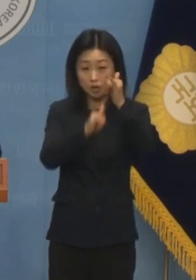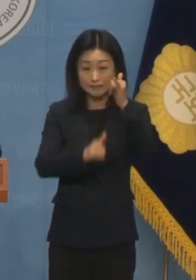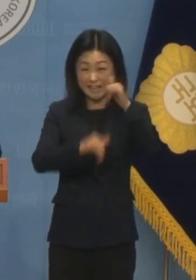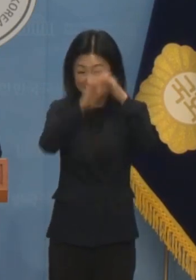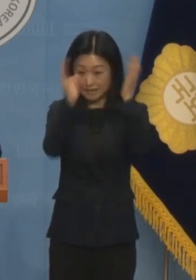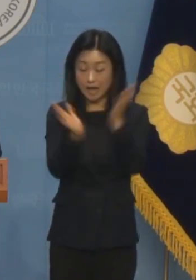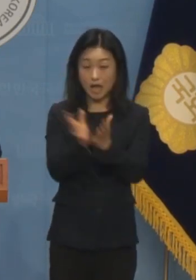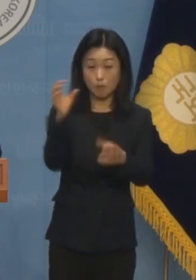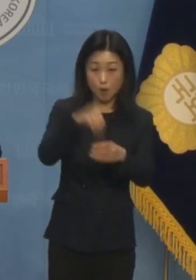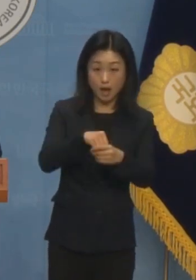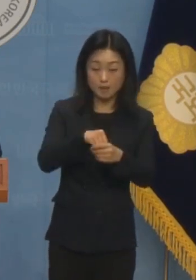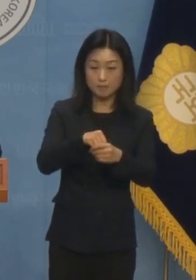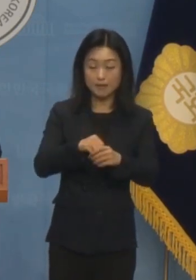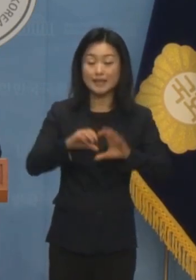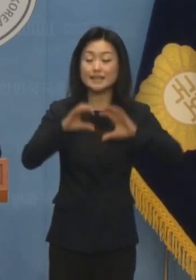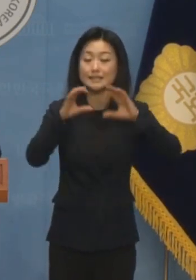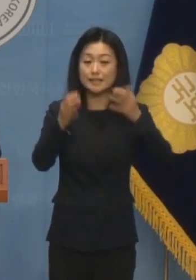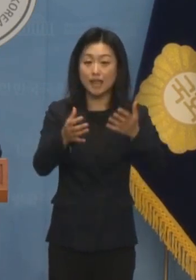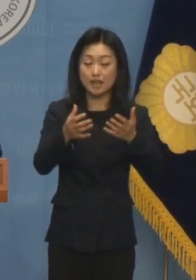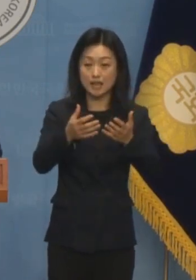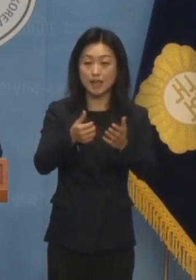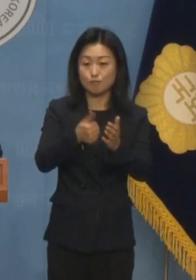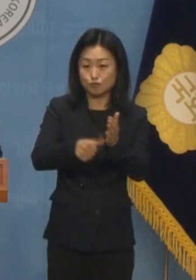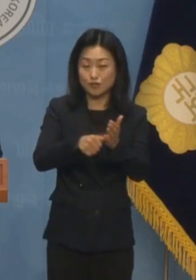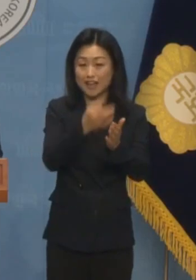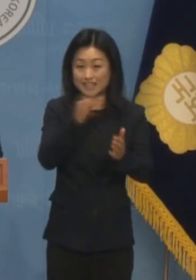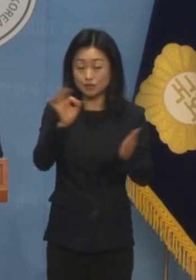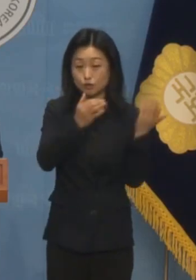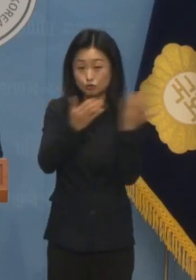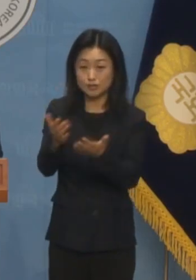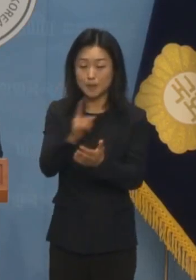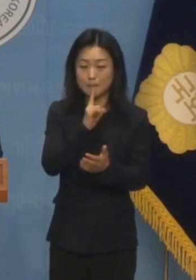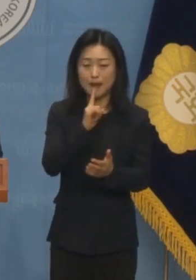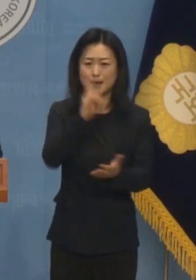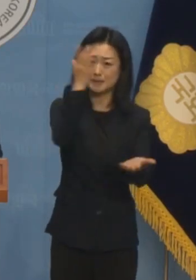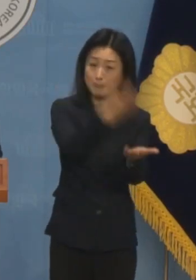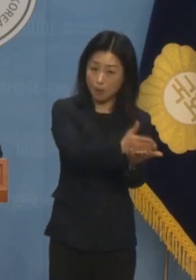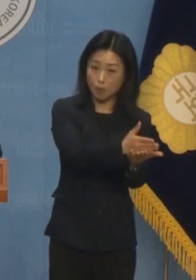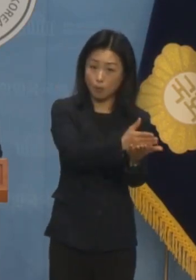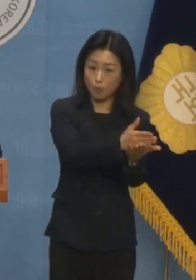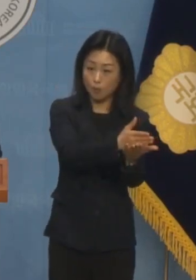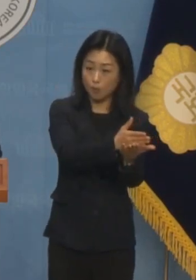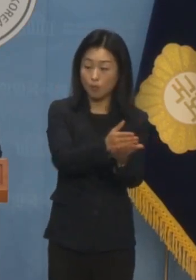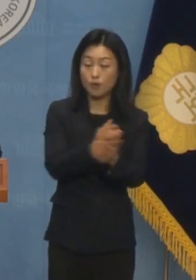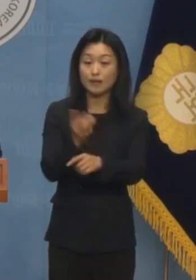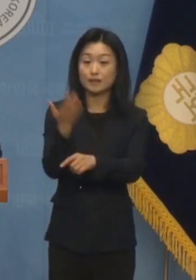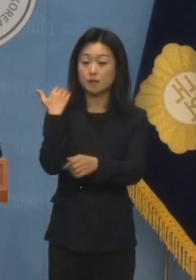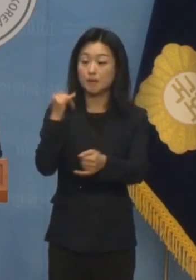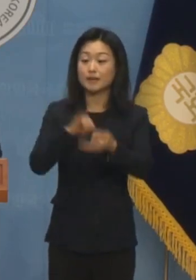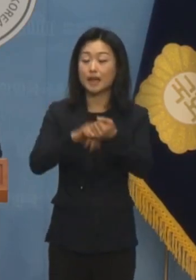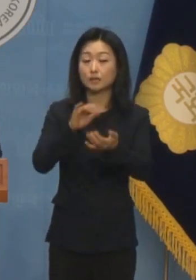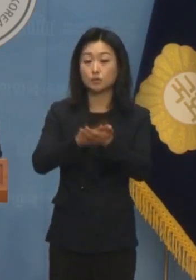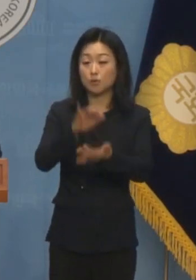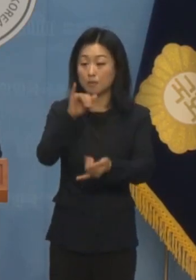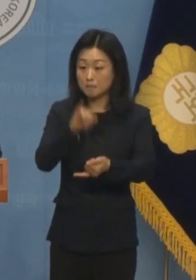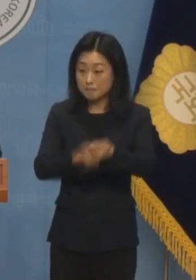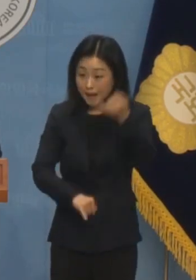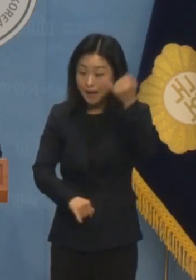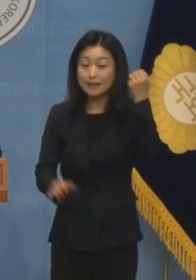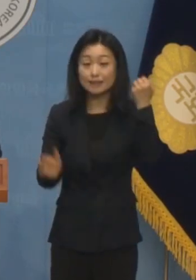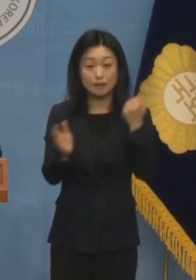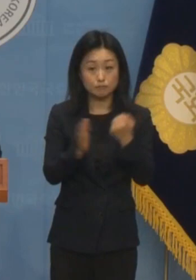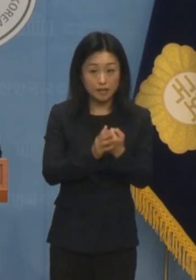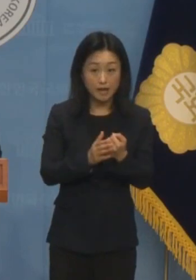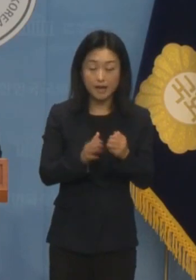반영하면 세계유산 등재를 논의하겠다고 할 것이 아니라 일본 정부가 지난번 약속을 제대로 이행하지 않았기